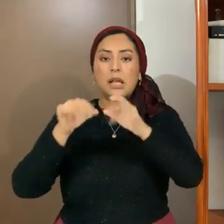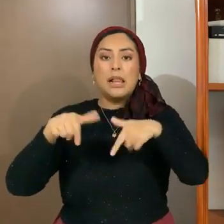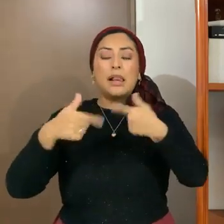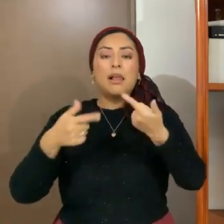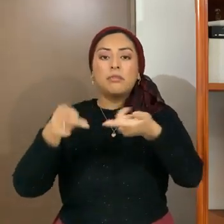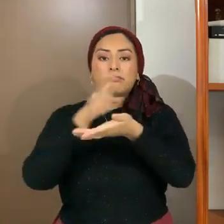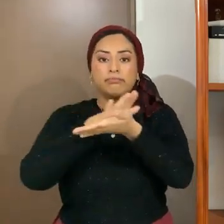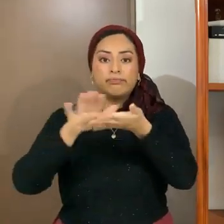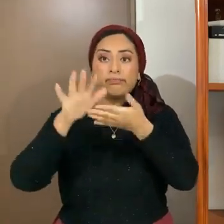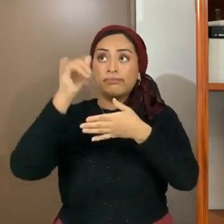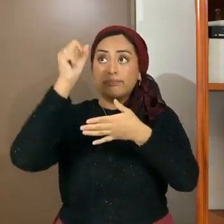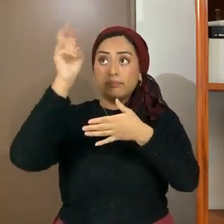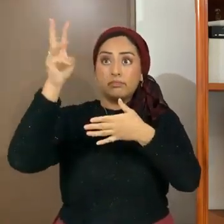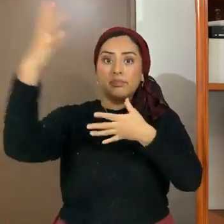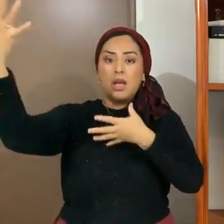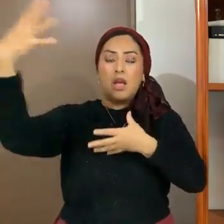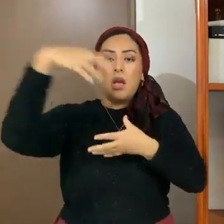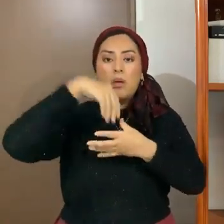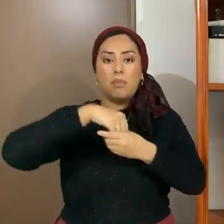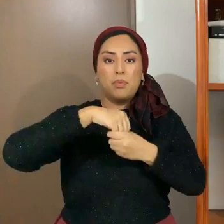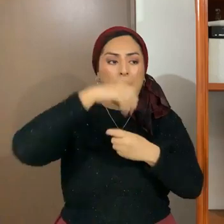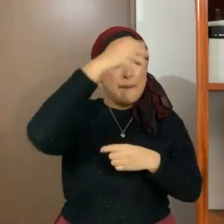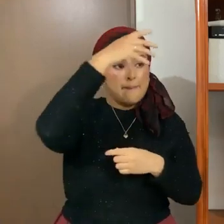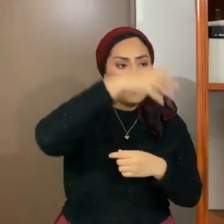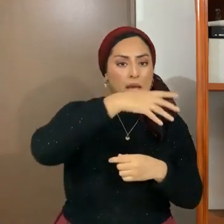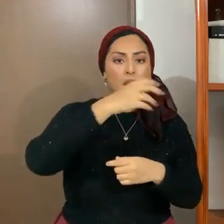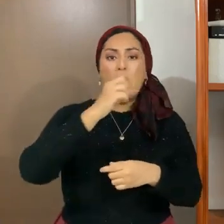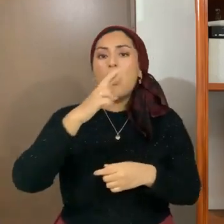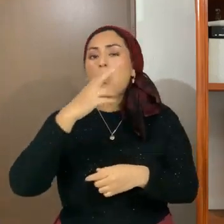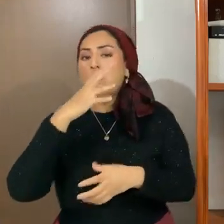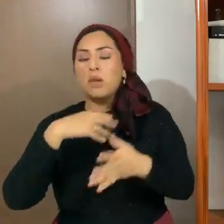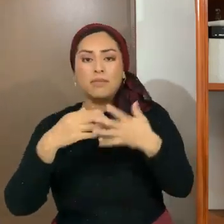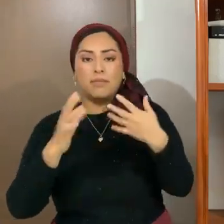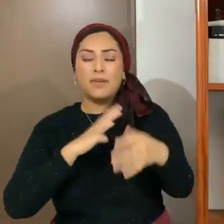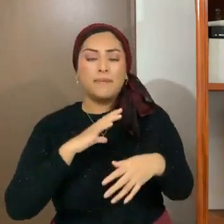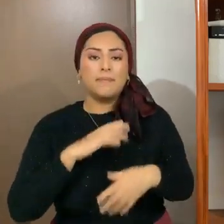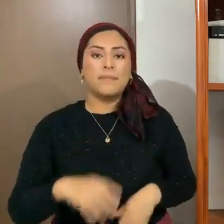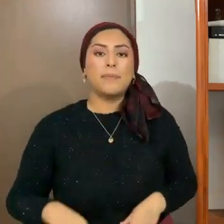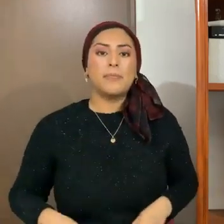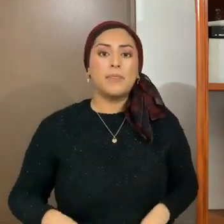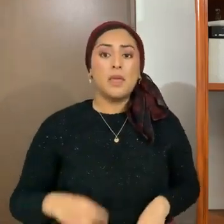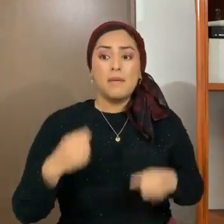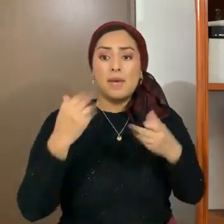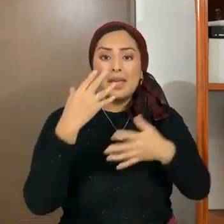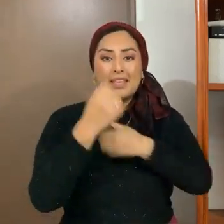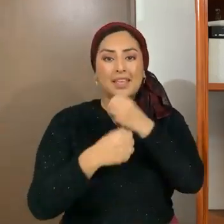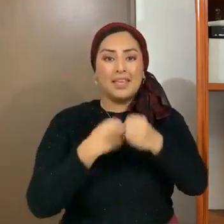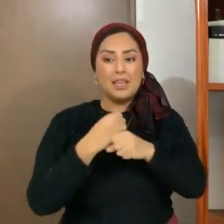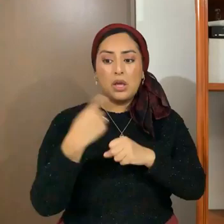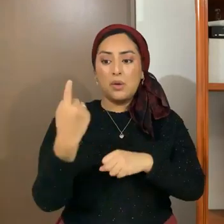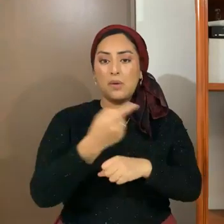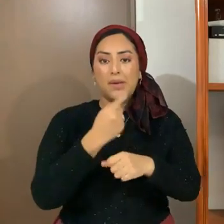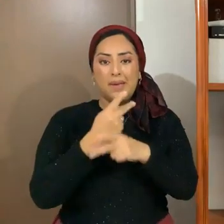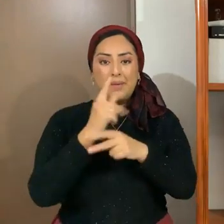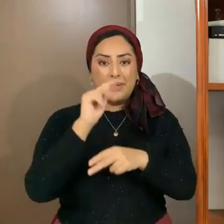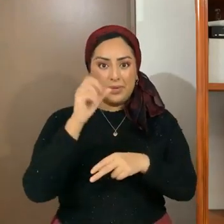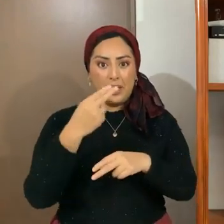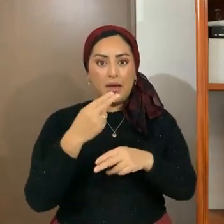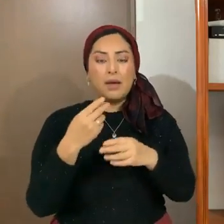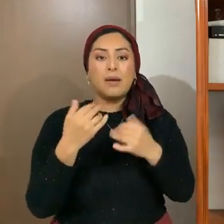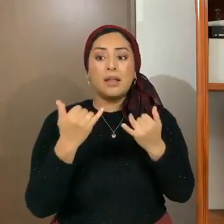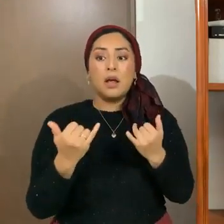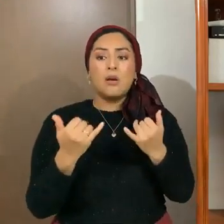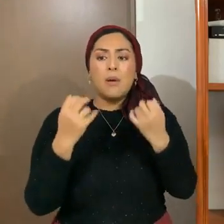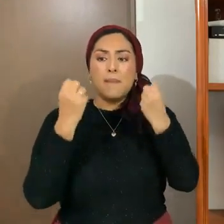se manifiesta en él o en ella. Durante los años que llevamos estudiando Torah, muchas almas, vamos a poner aquí el